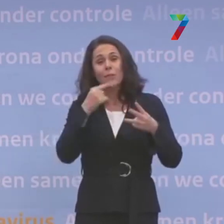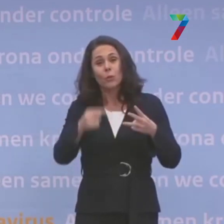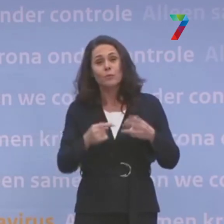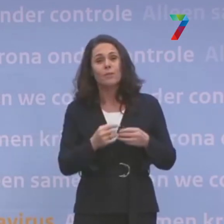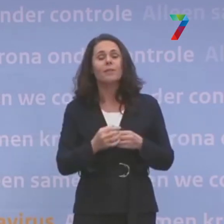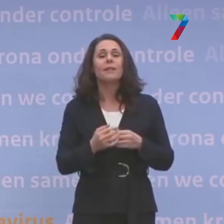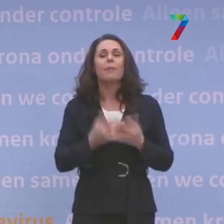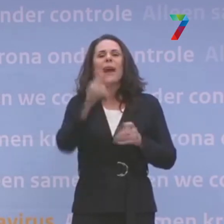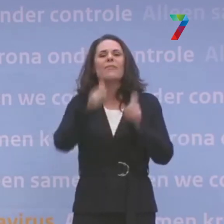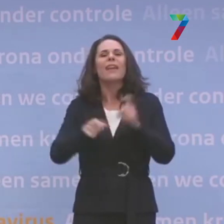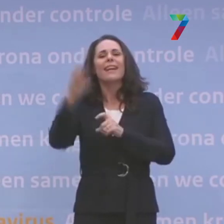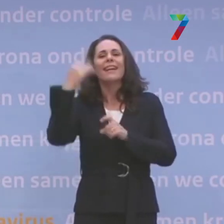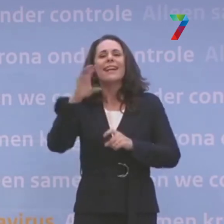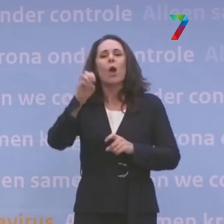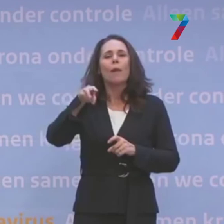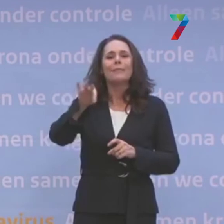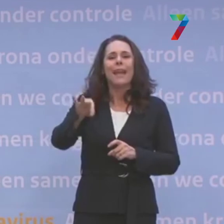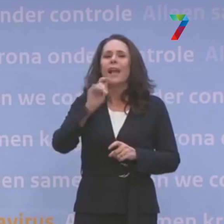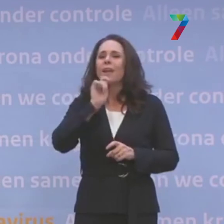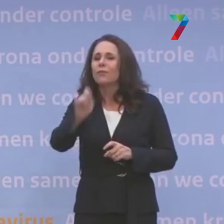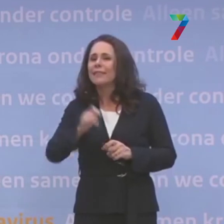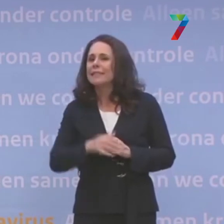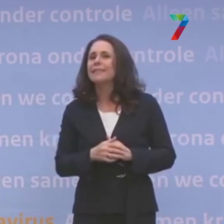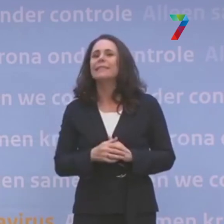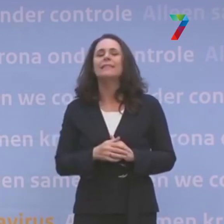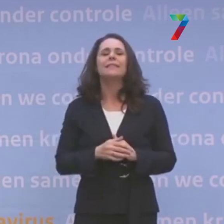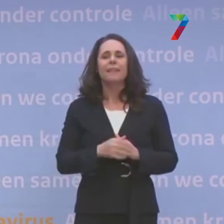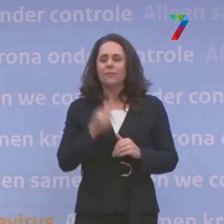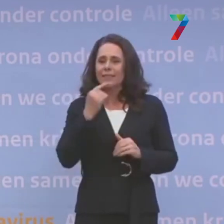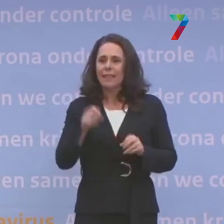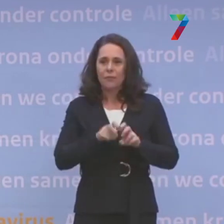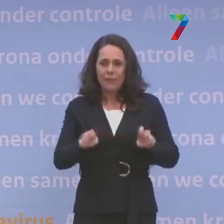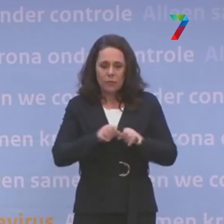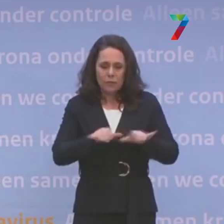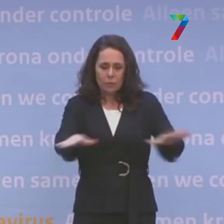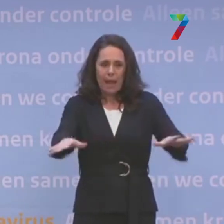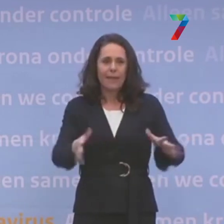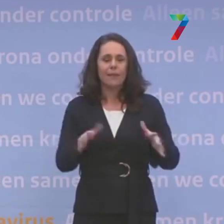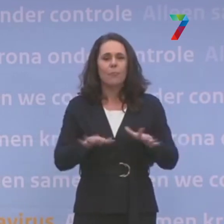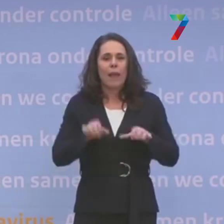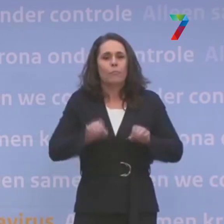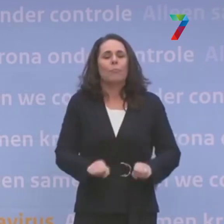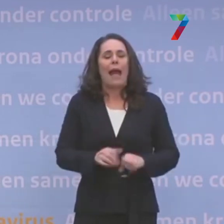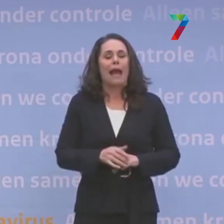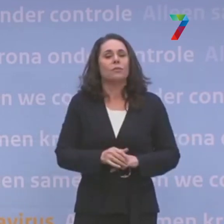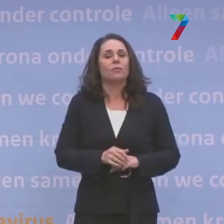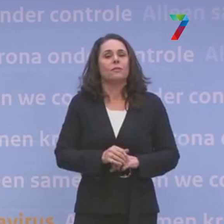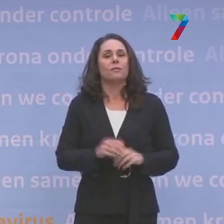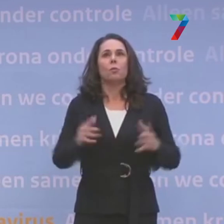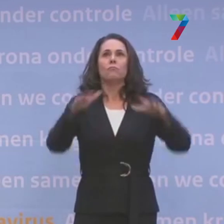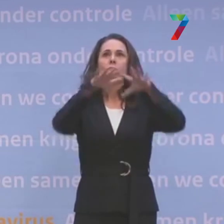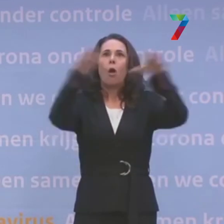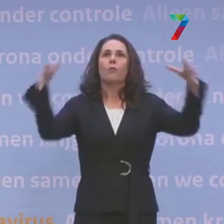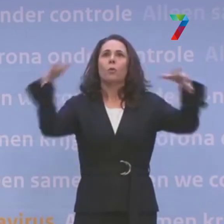was er het OMT-advies. En dat heeft ook gezegd de verspreiding van het virus. Dat blijft natuurlijk heel bepalend. Dus dat is een soort